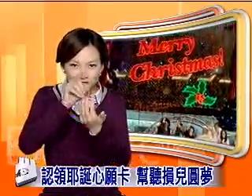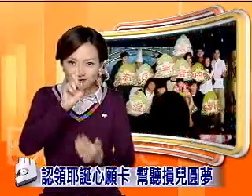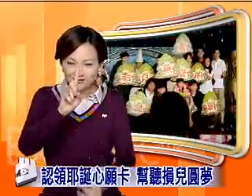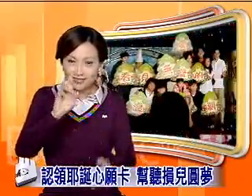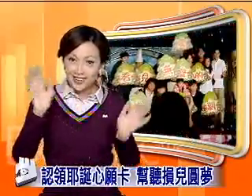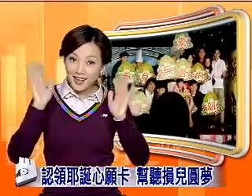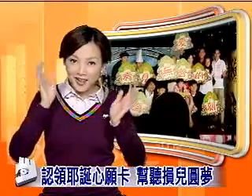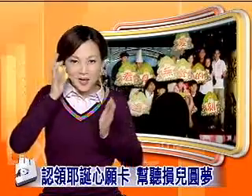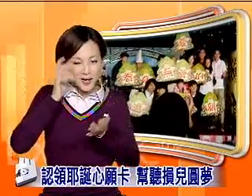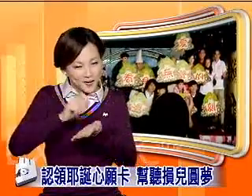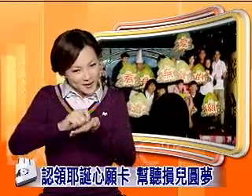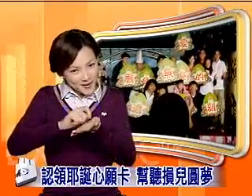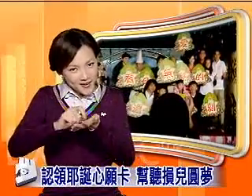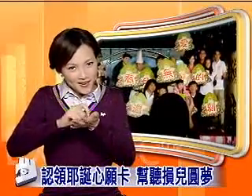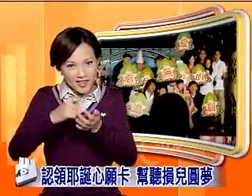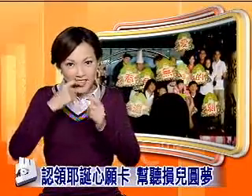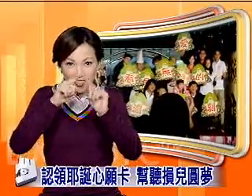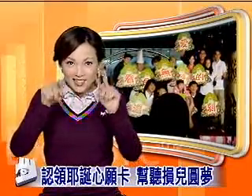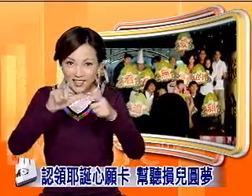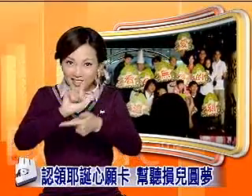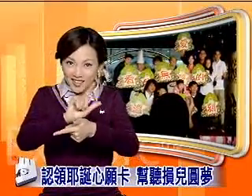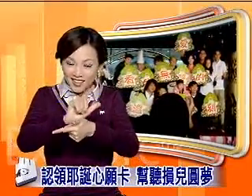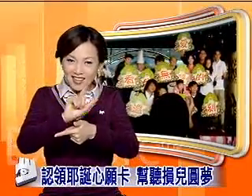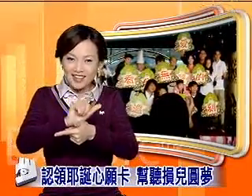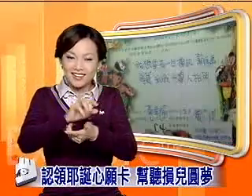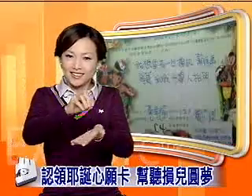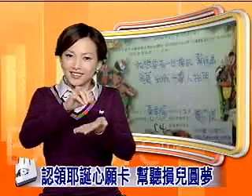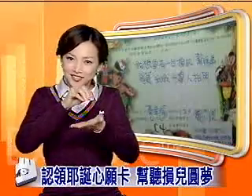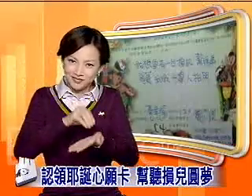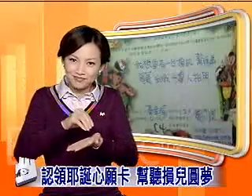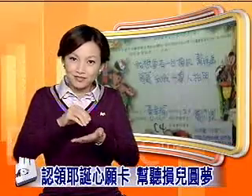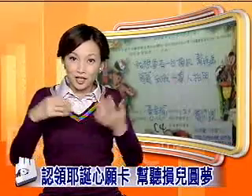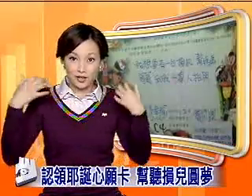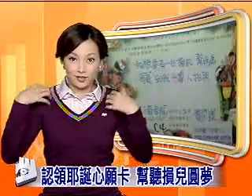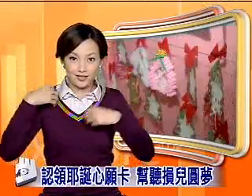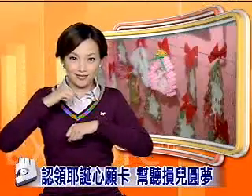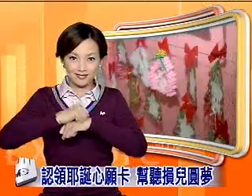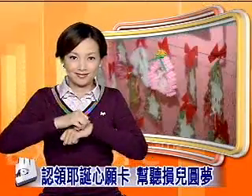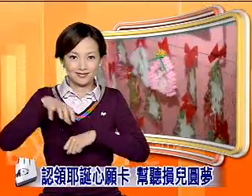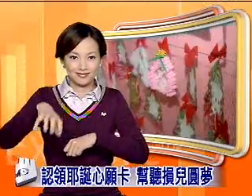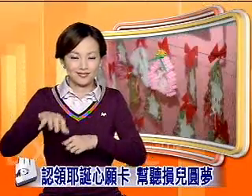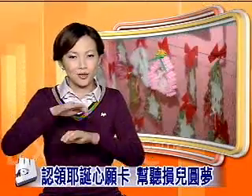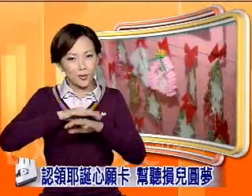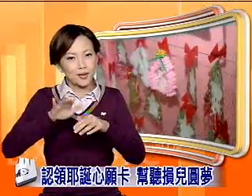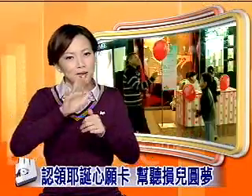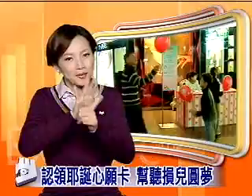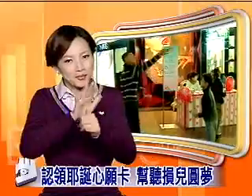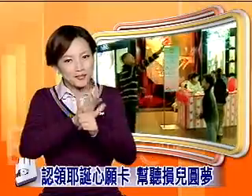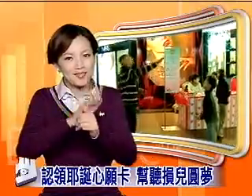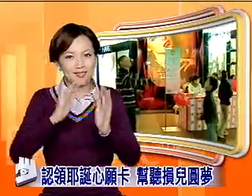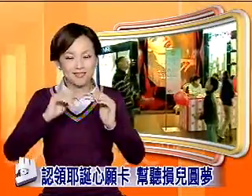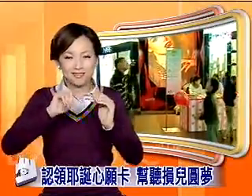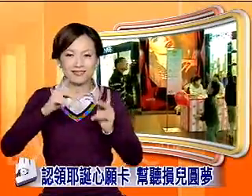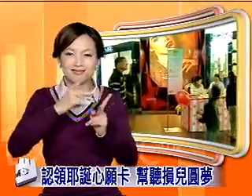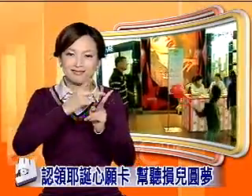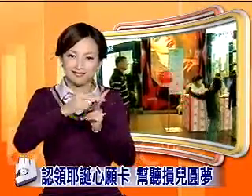只要到现场，将您要认养的心愿卡拿到柜台，主办单位就会帮您把礼物给寄出